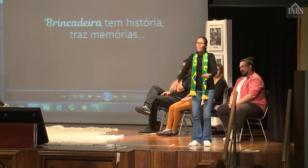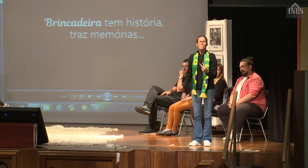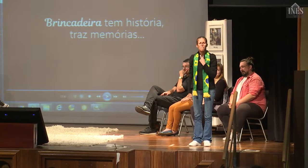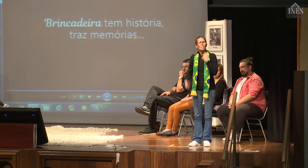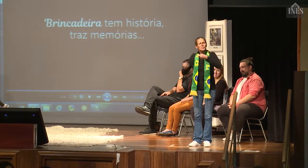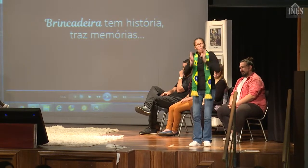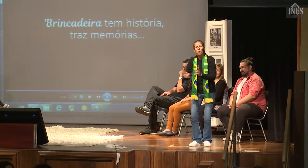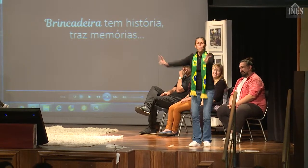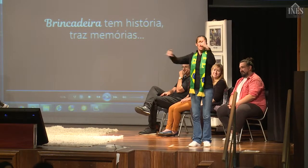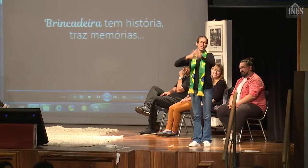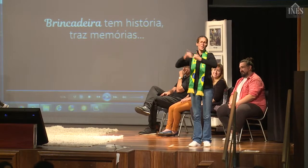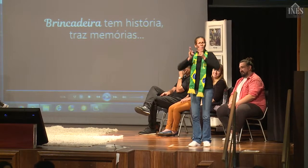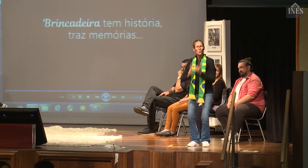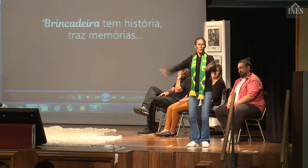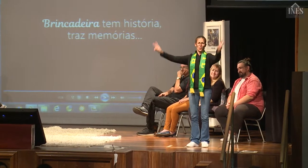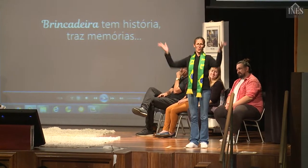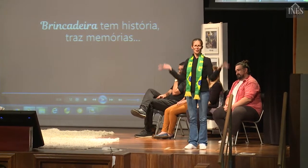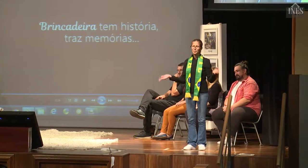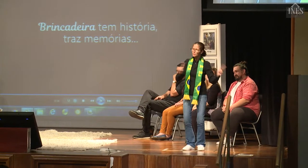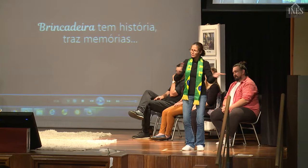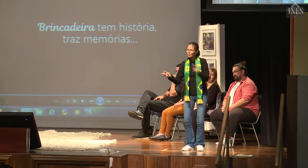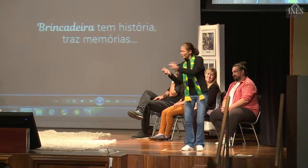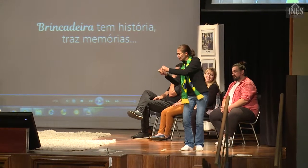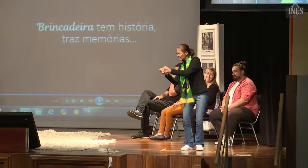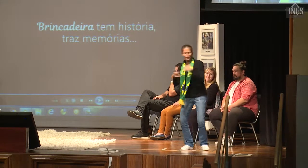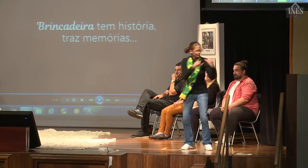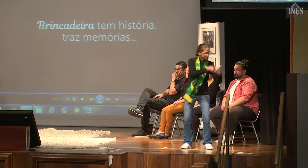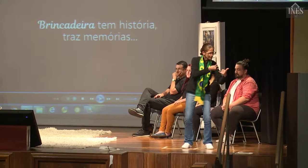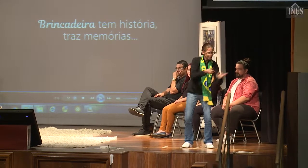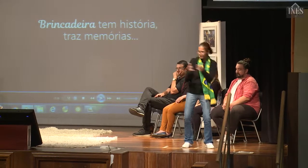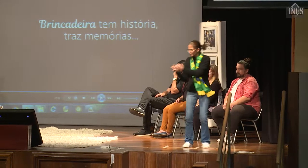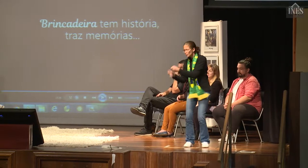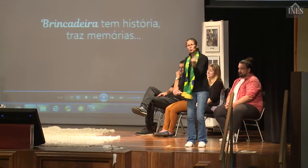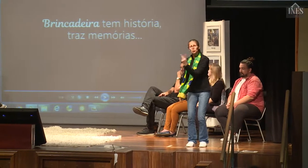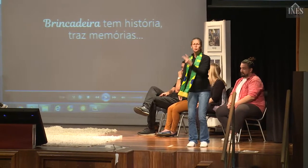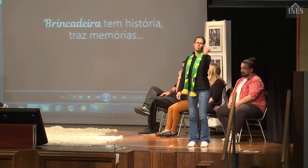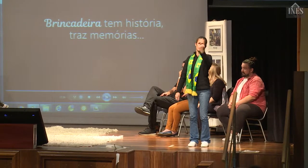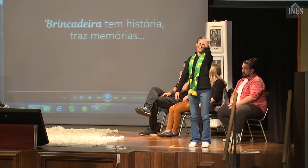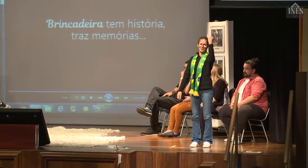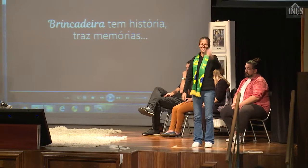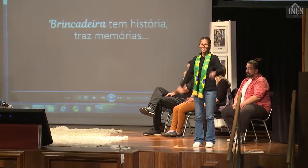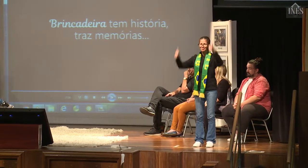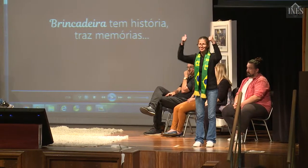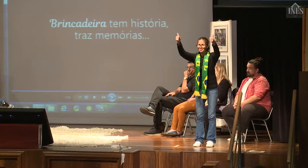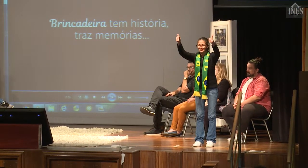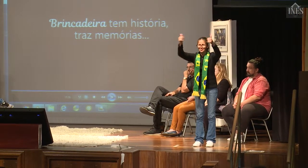essas brincadeiras se perderam, então nós precisamos continuar, né? Brincar com o celular, usar o celular e também